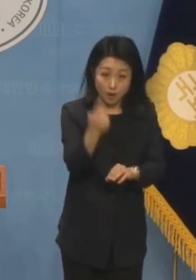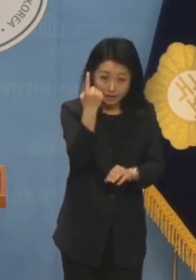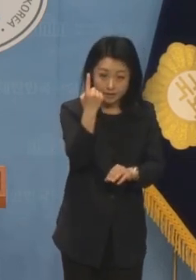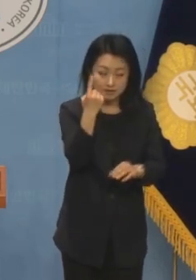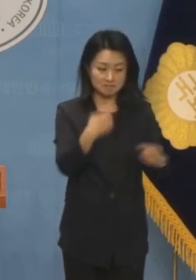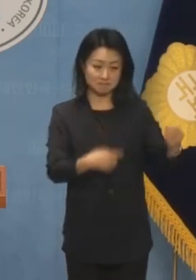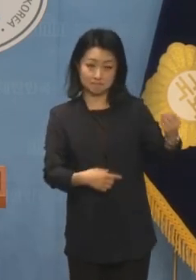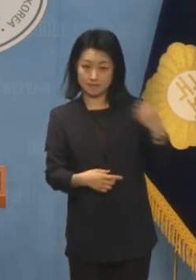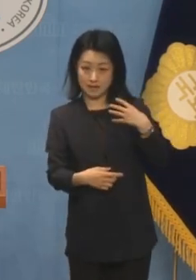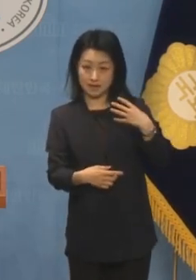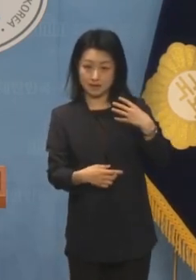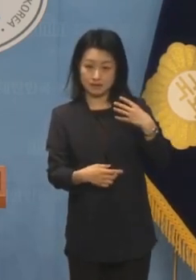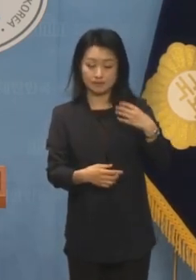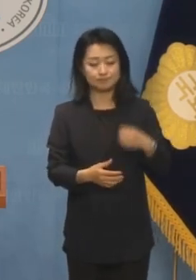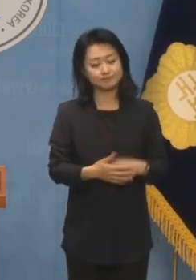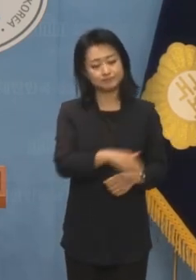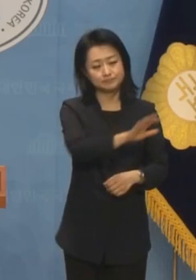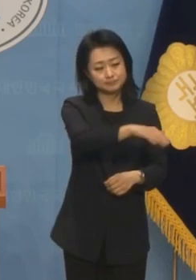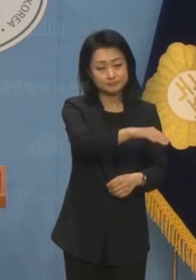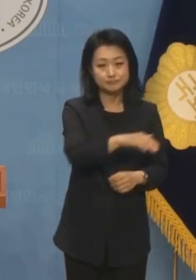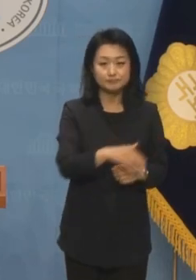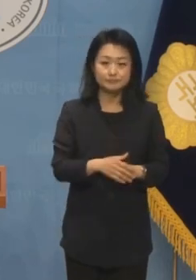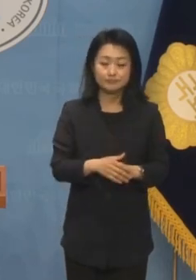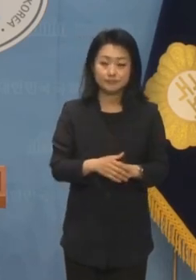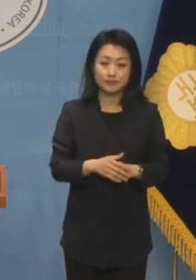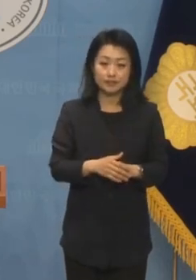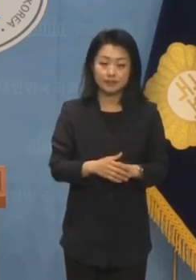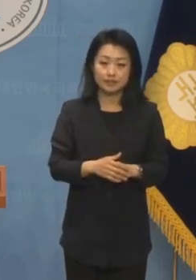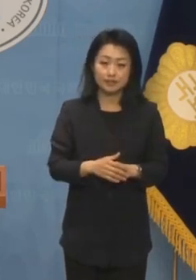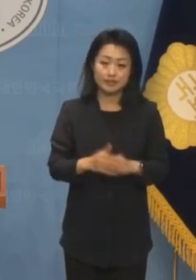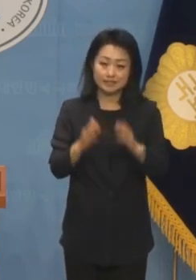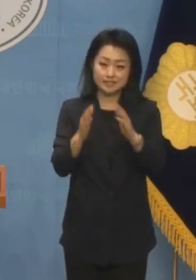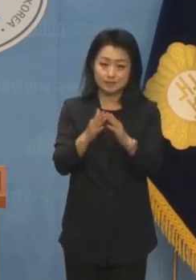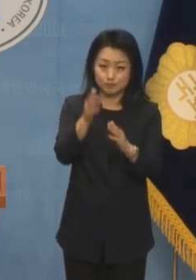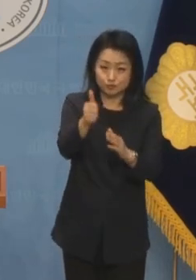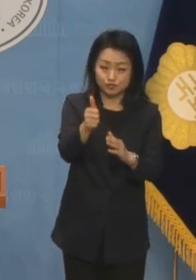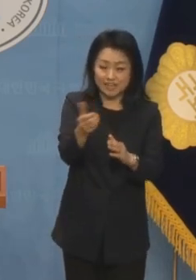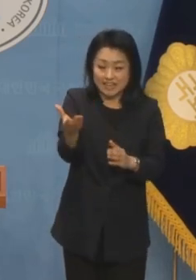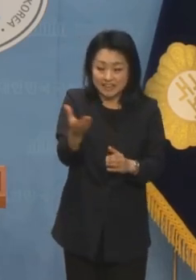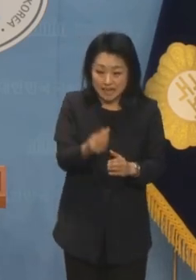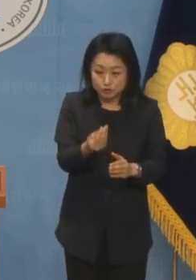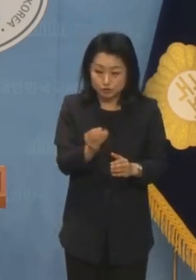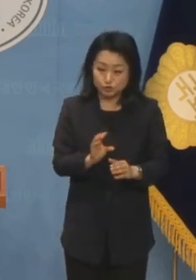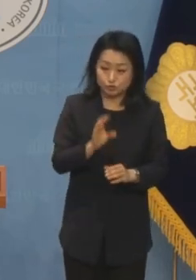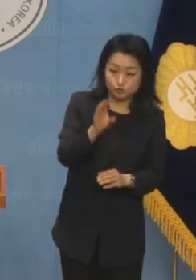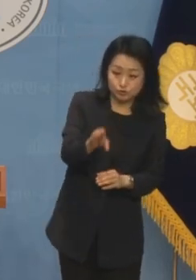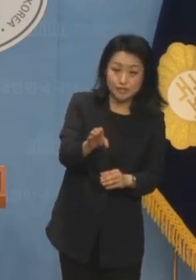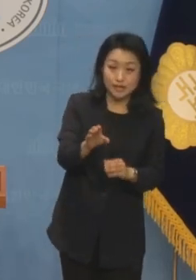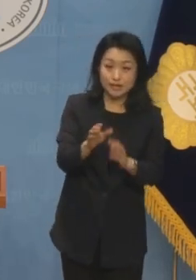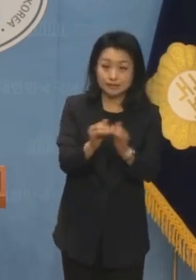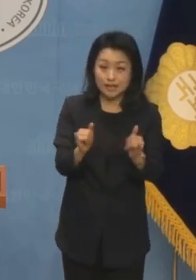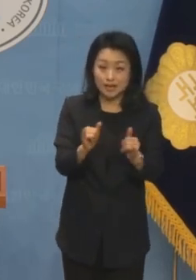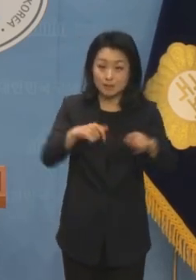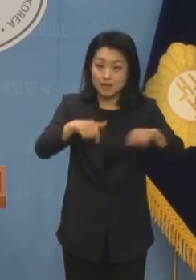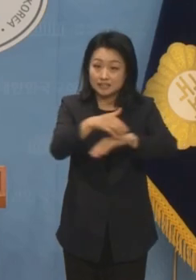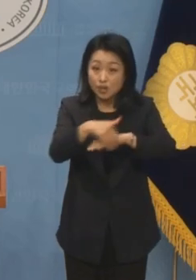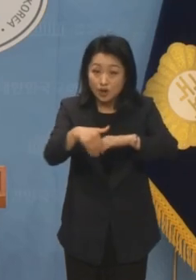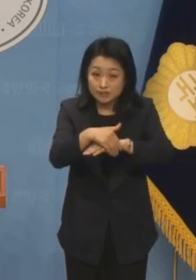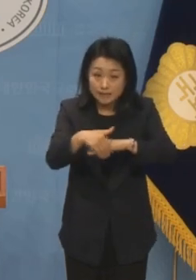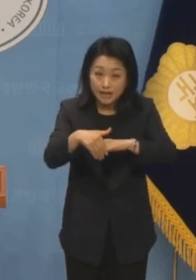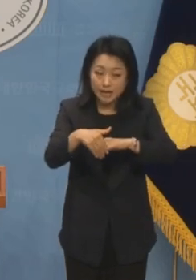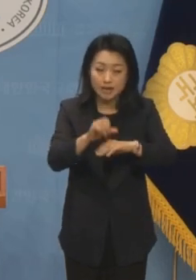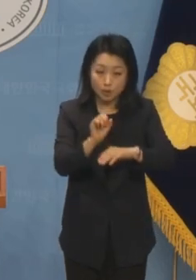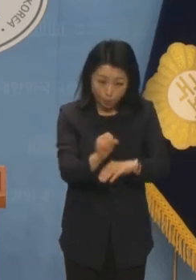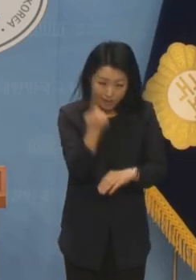원인입니까? 임대 사업자에게 대출 혜택 주며 무자본 갭 투자를 할 수 있게 만든 정책이 전세